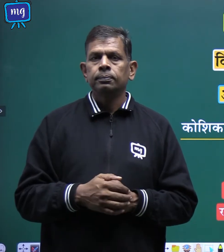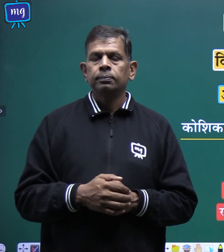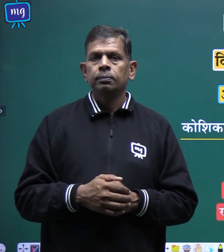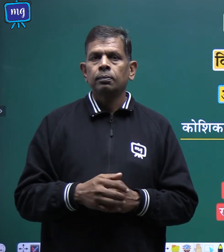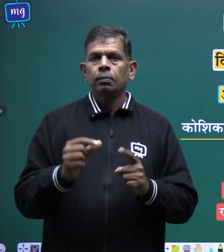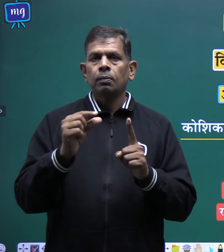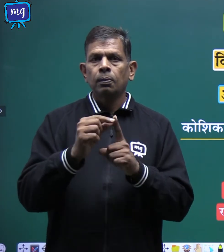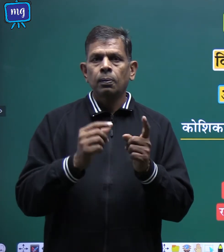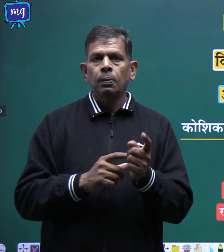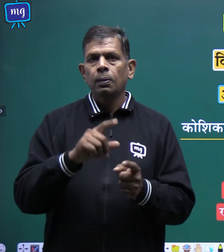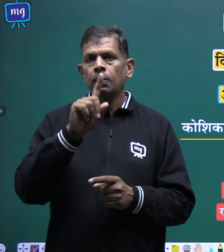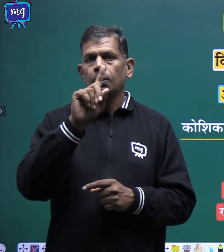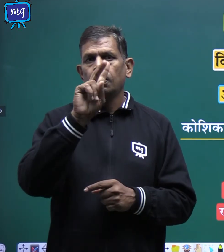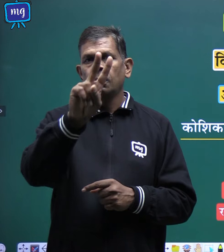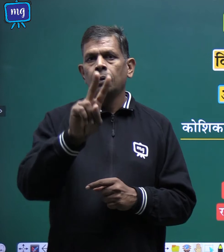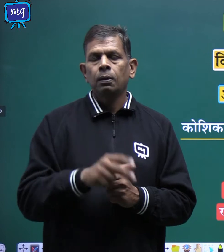भाग 2।